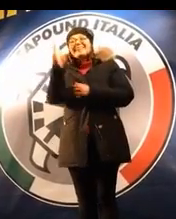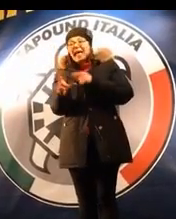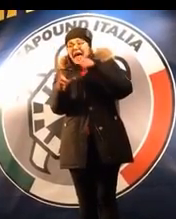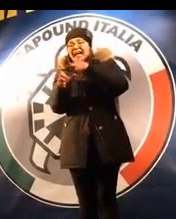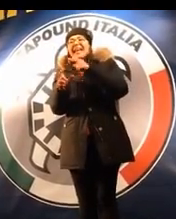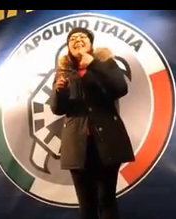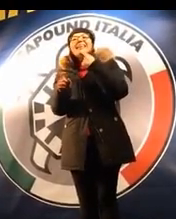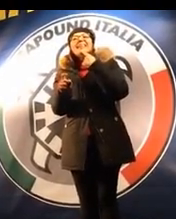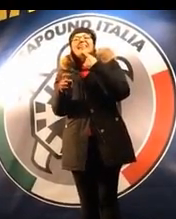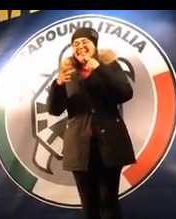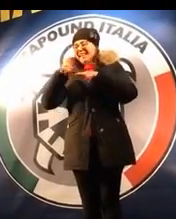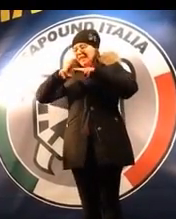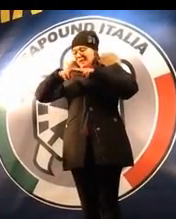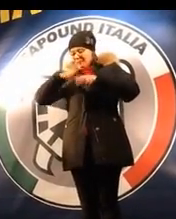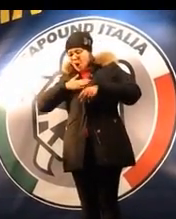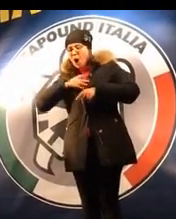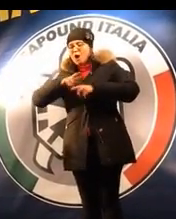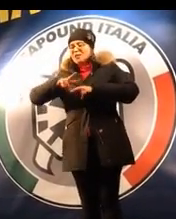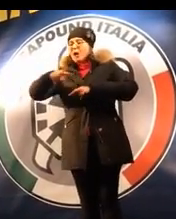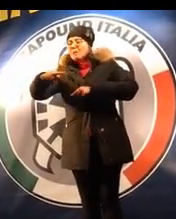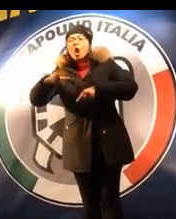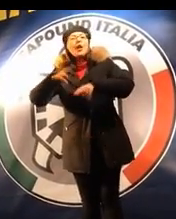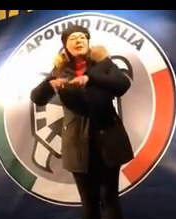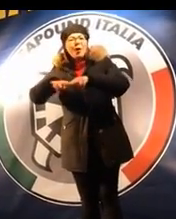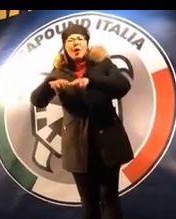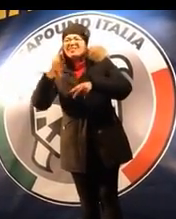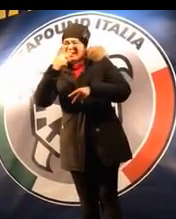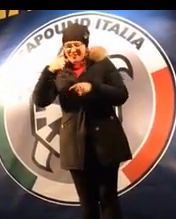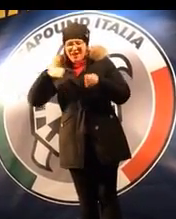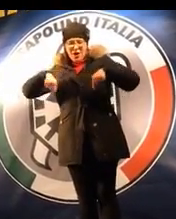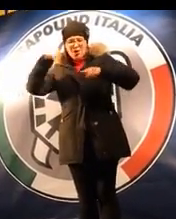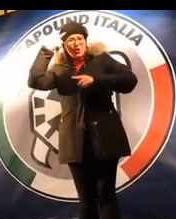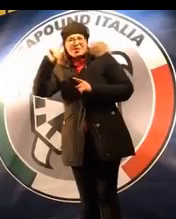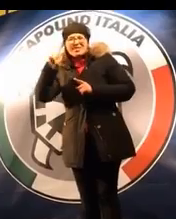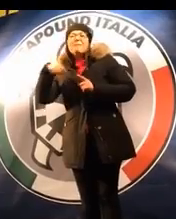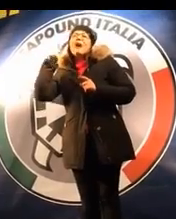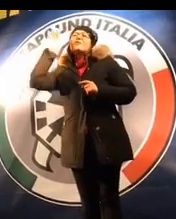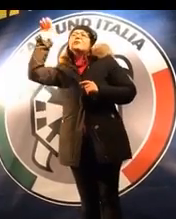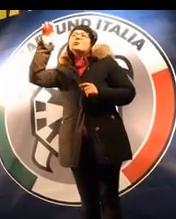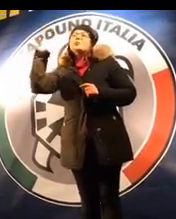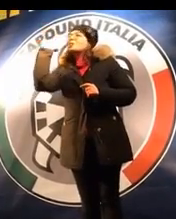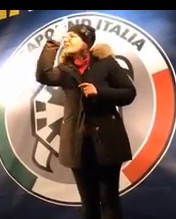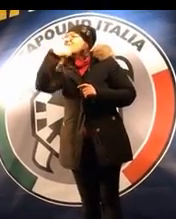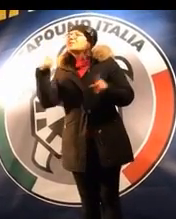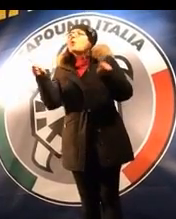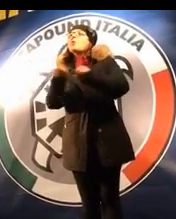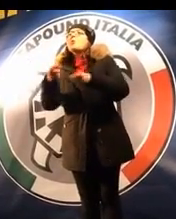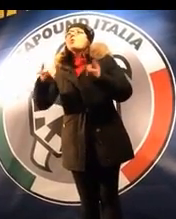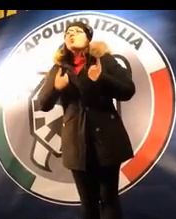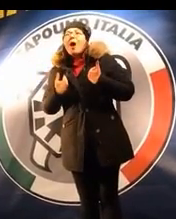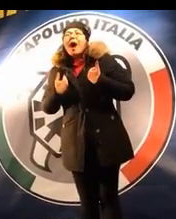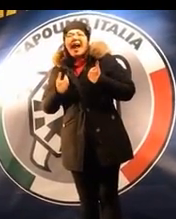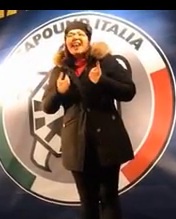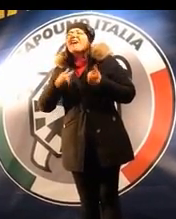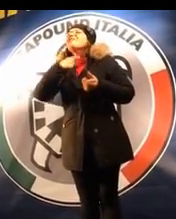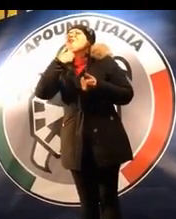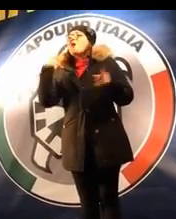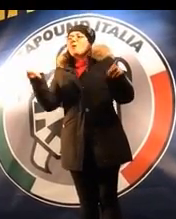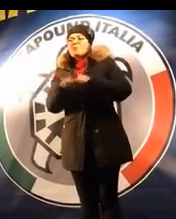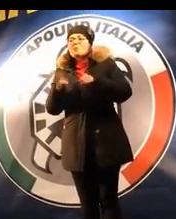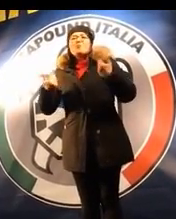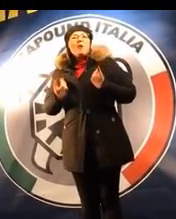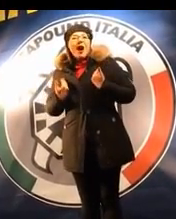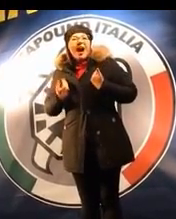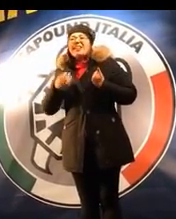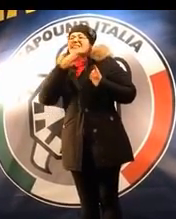nostri nipoti, dai nostri pronipoti, che noi non conosciamo ma che hanno la nostra stessa faccia, hanno la nostra stessa voce, e noi a loro